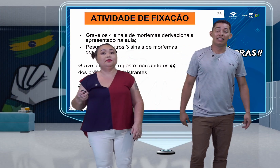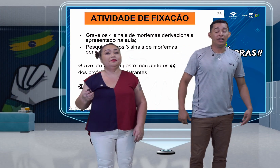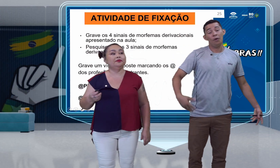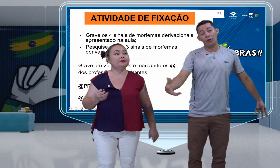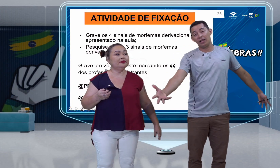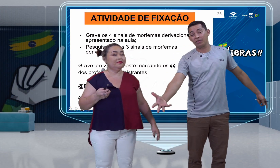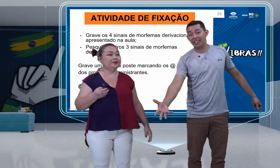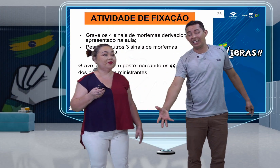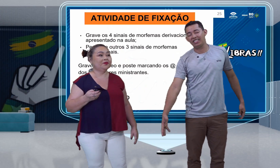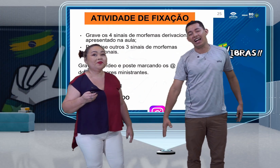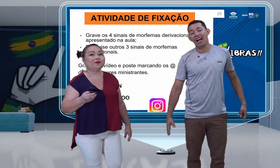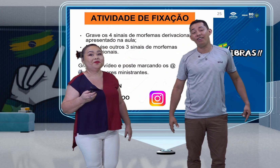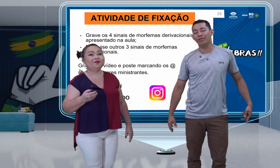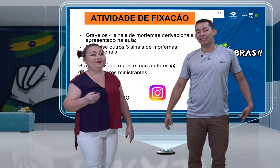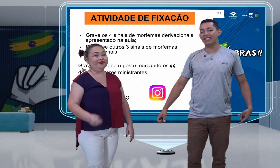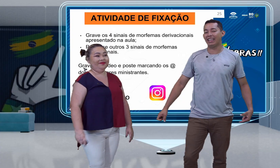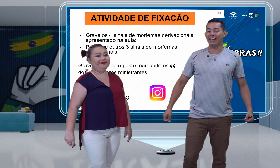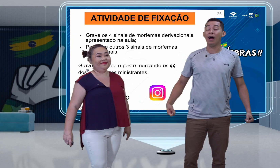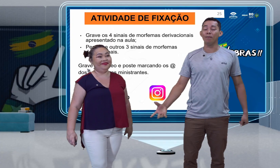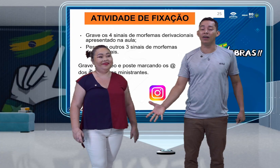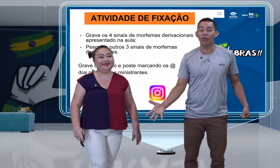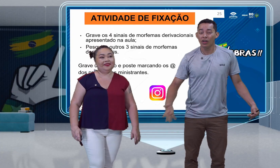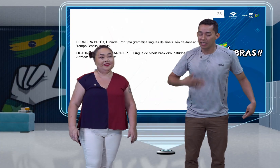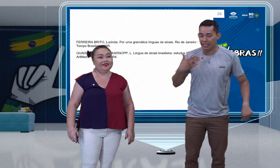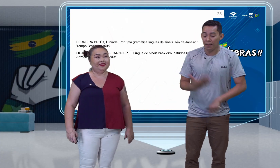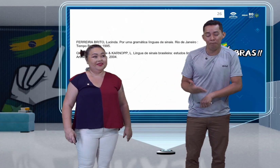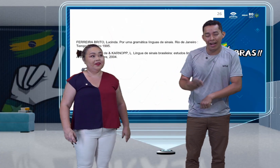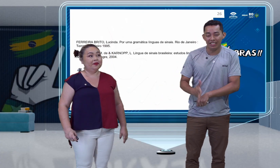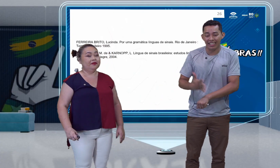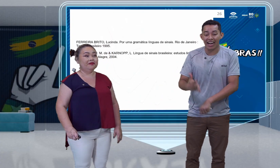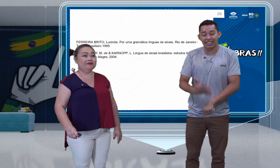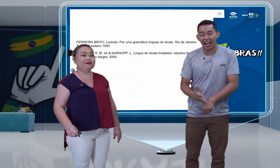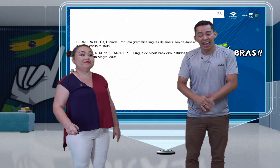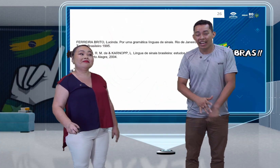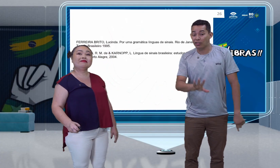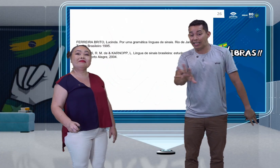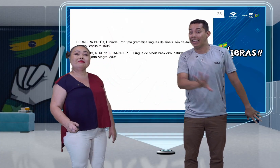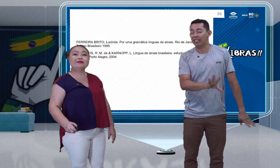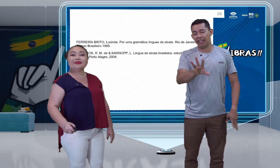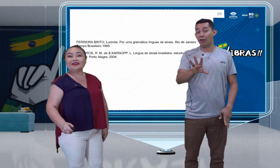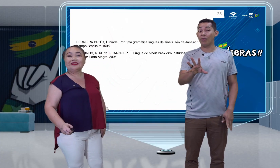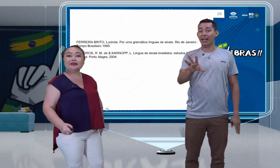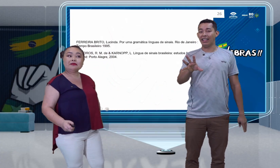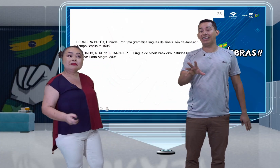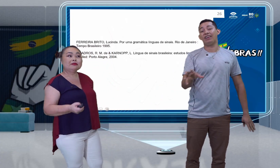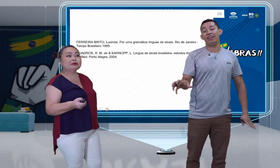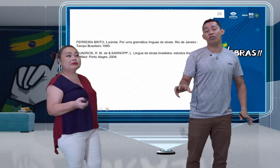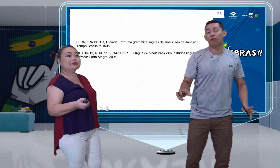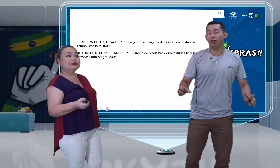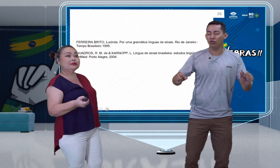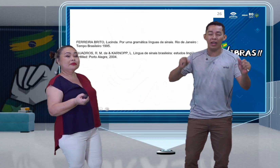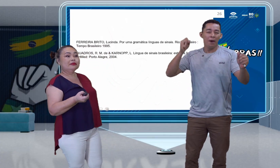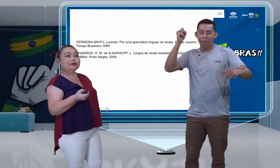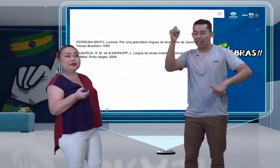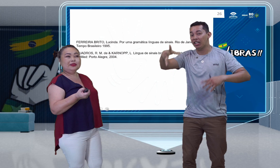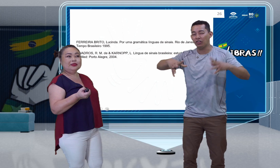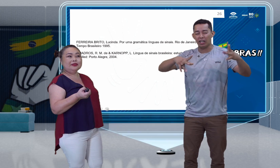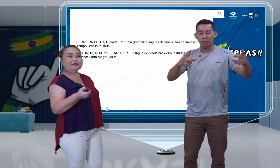Não podemos deixar vocês aí na mão sem praticar, tá? Eu sei que tem alguma galera que tava aí no fundo aí, mexendo as